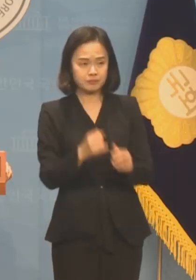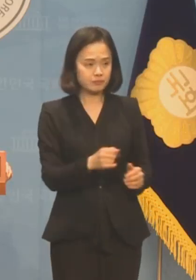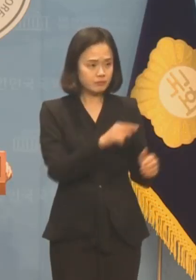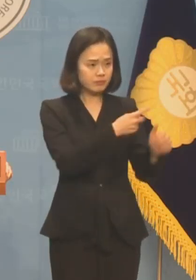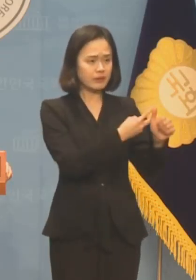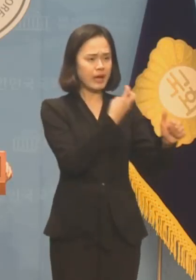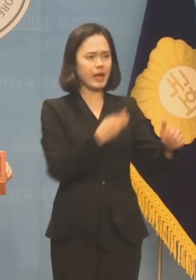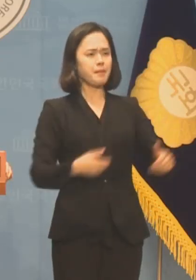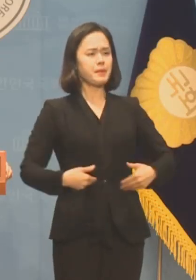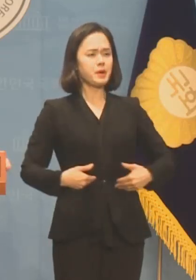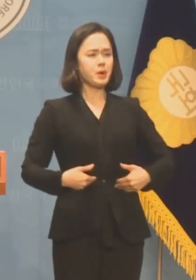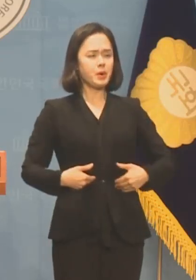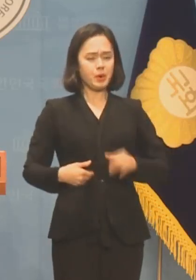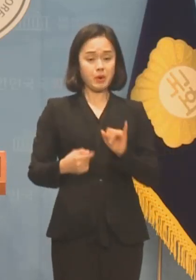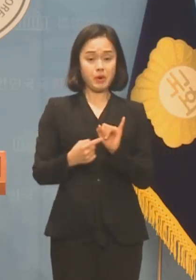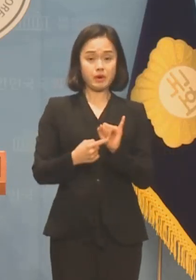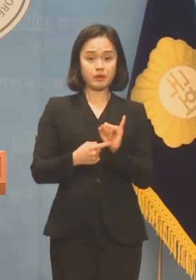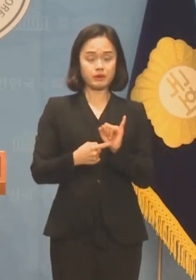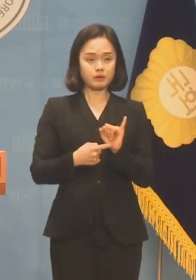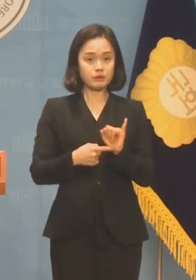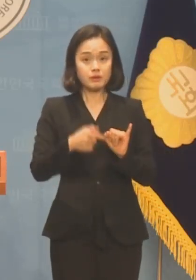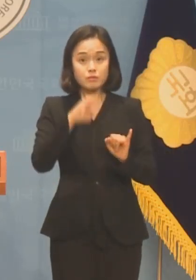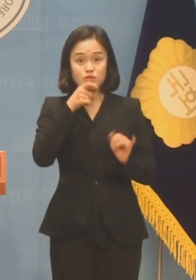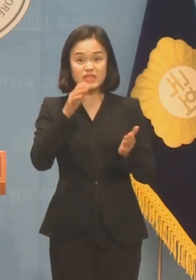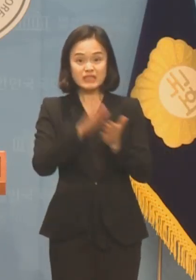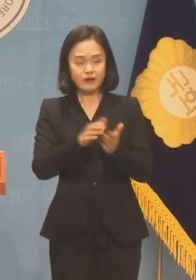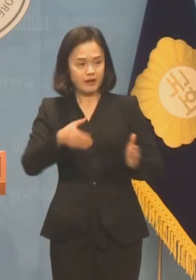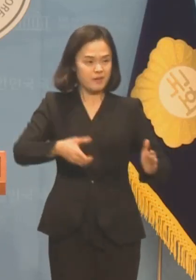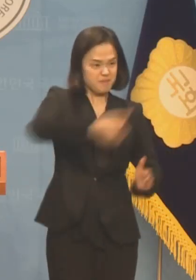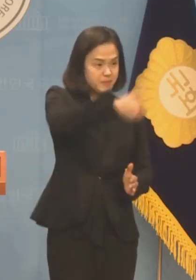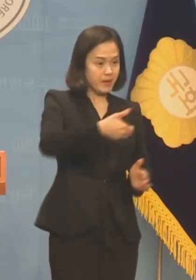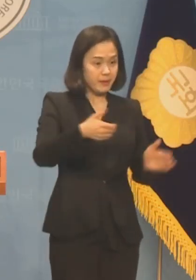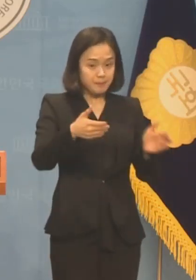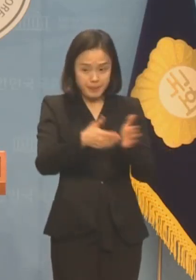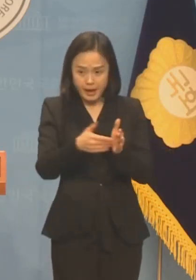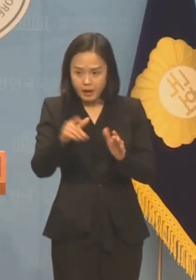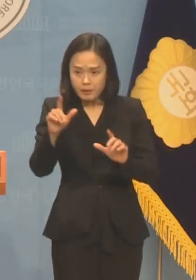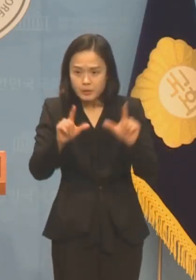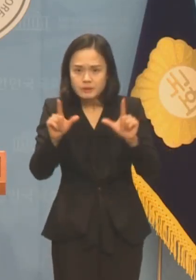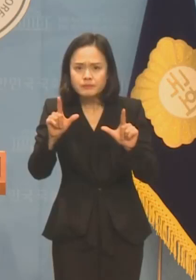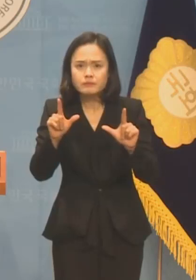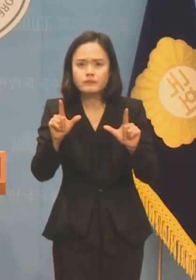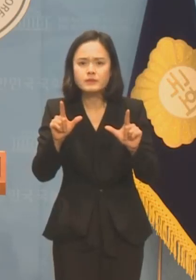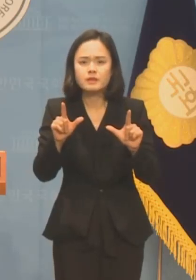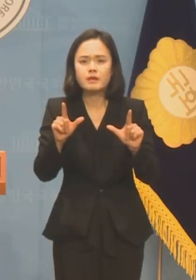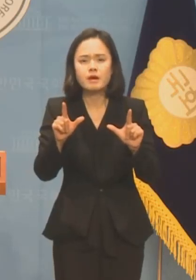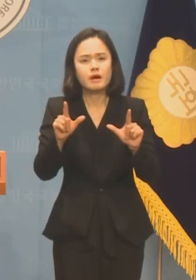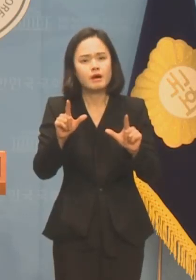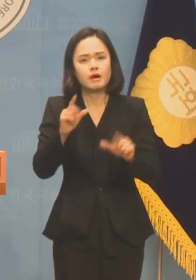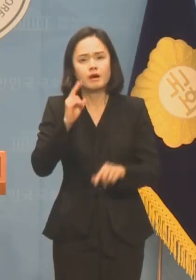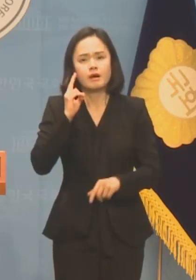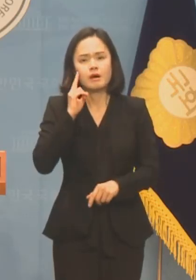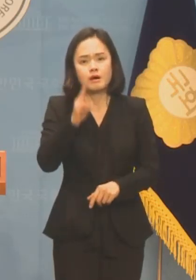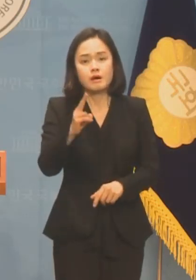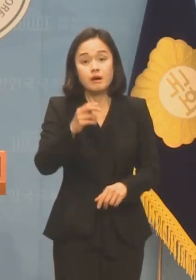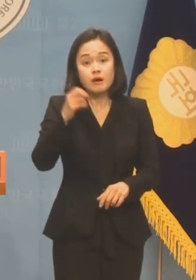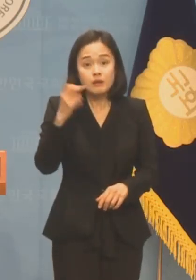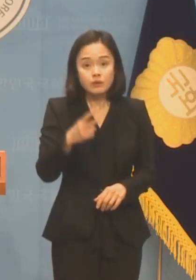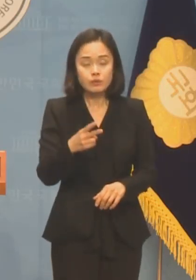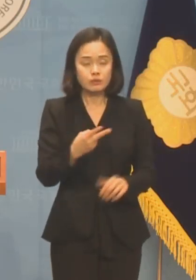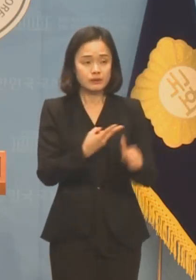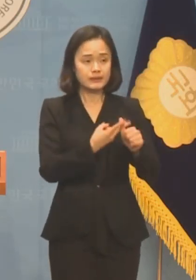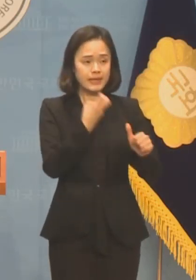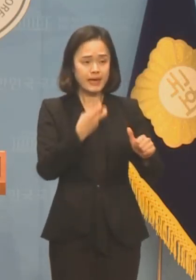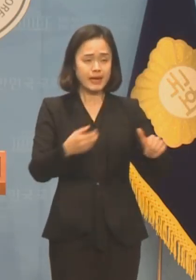모습도 목격되었습니다. 탄핵 찬성 집회 참석자들에게 돌을 던지는 사태까지